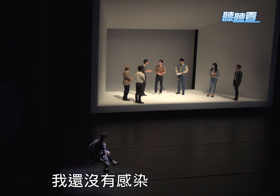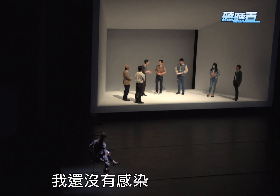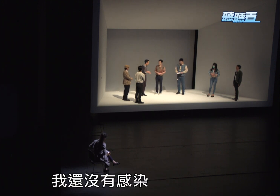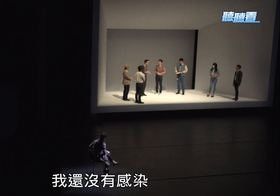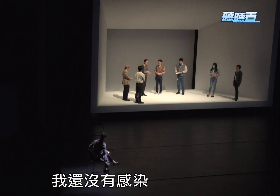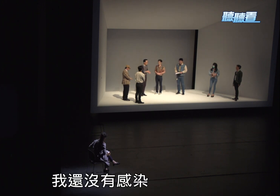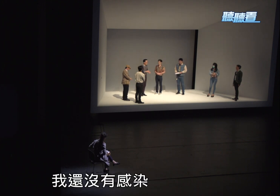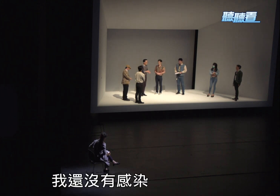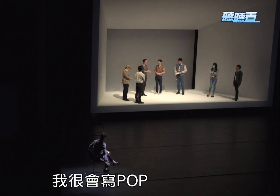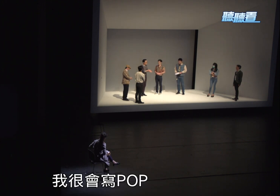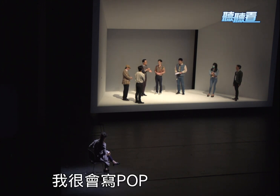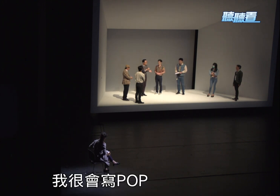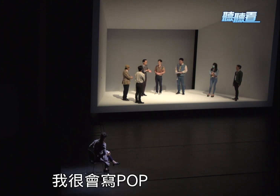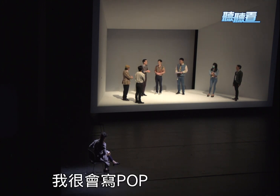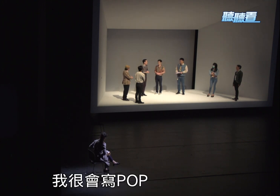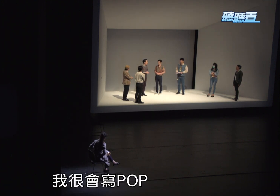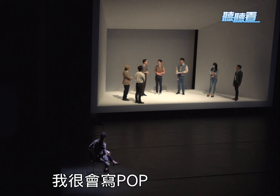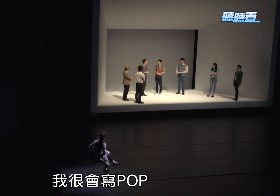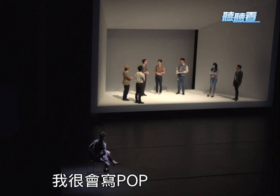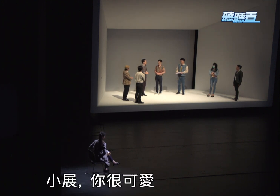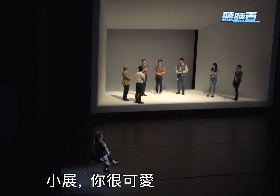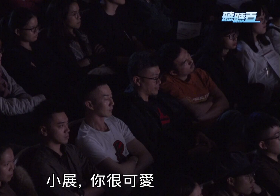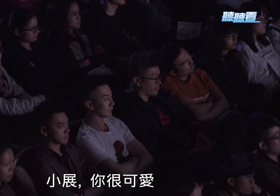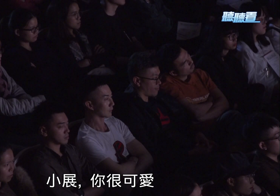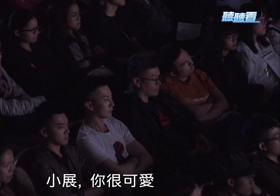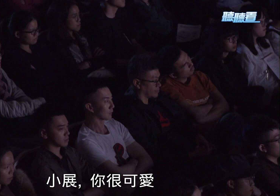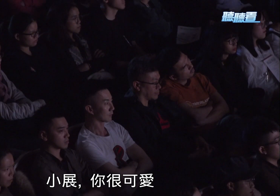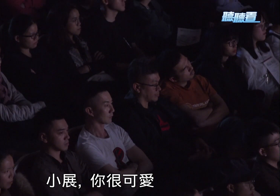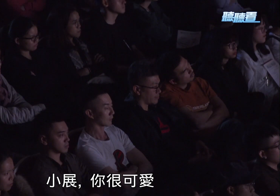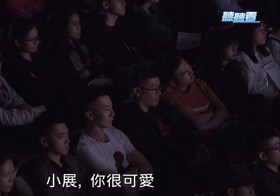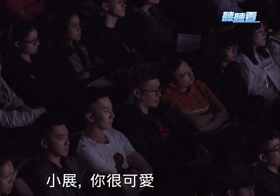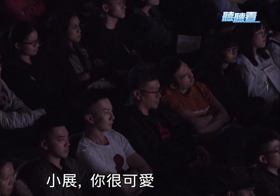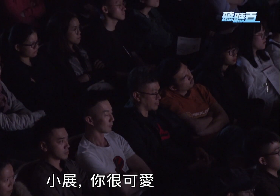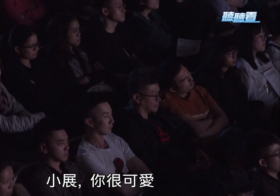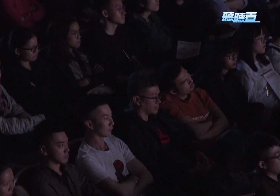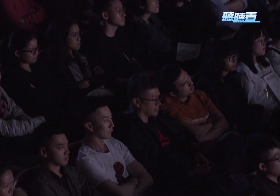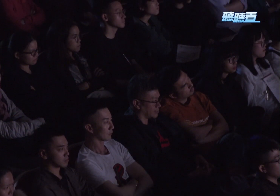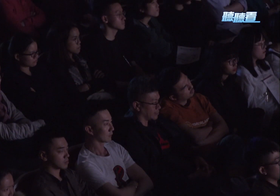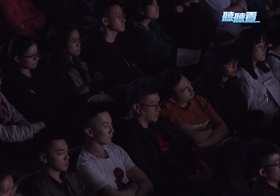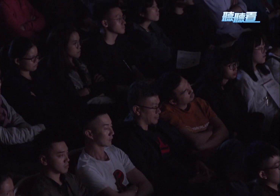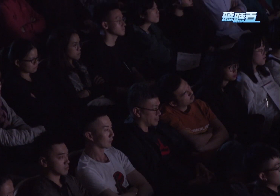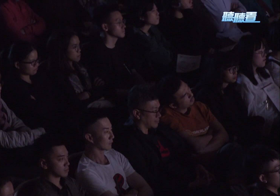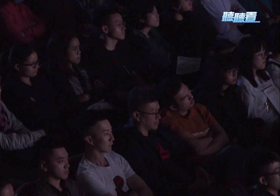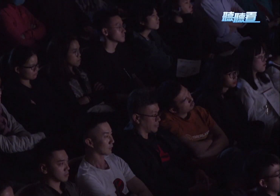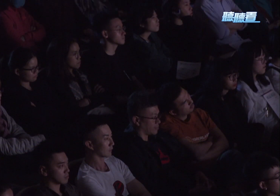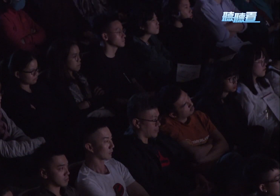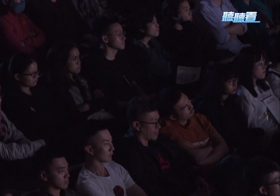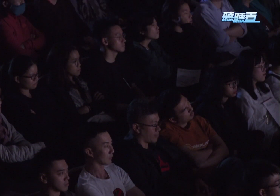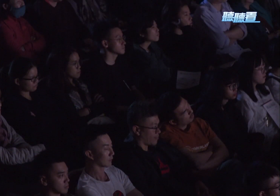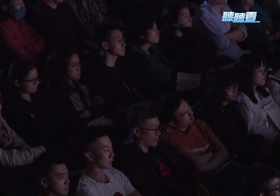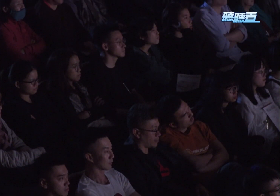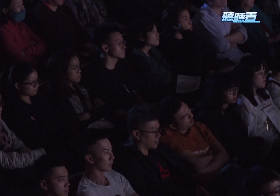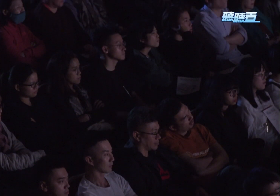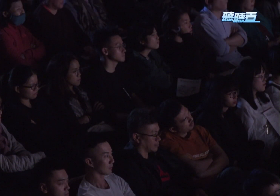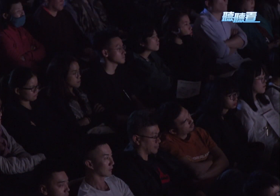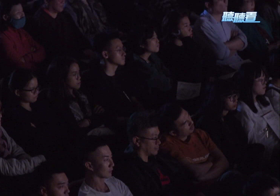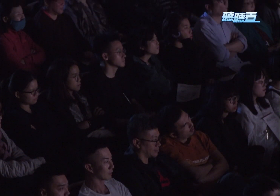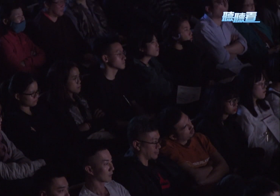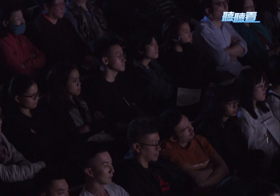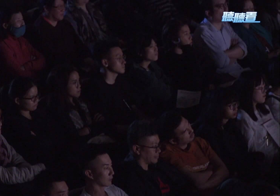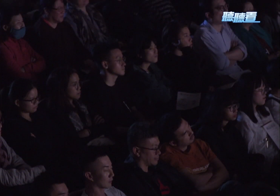没有改呢。我有会写 POP 啊。 小展，你很可爱。 哎。 不管你爱他。